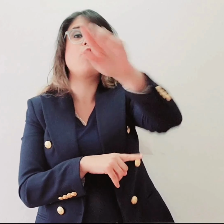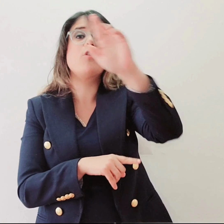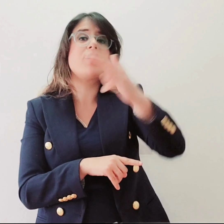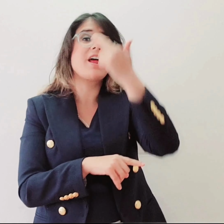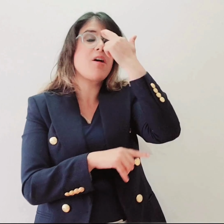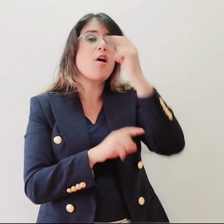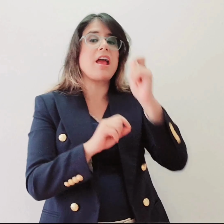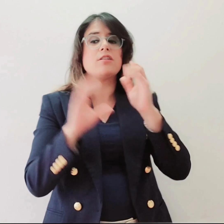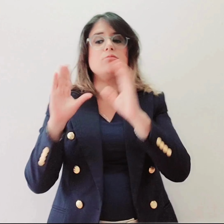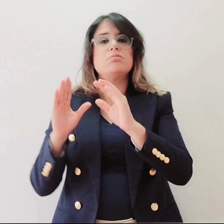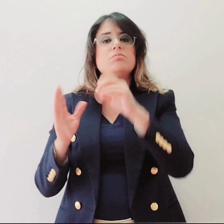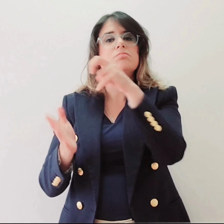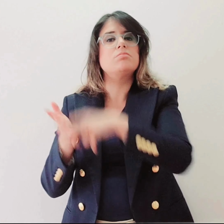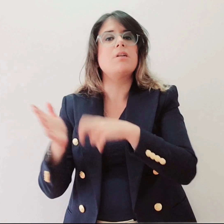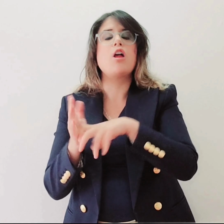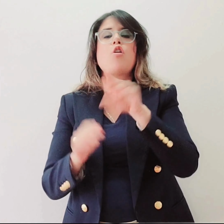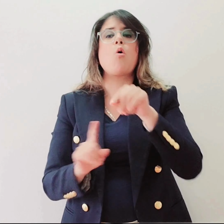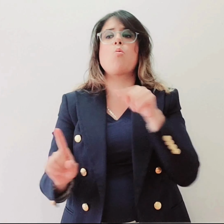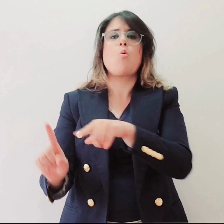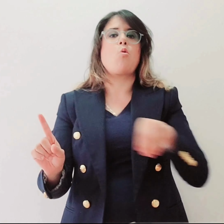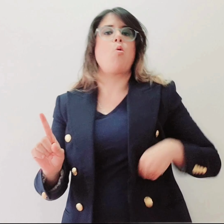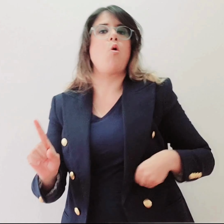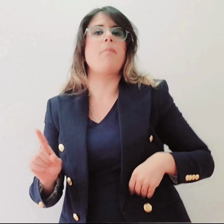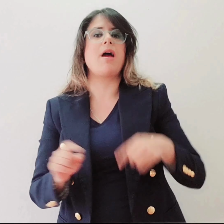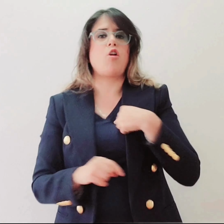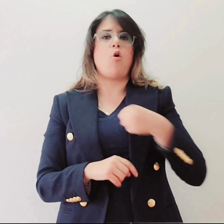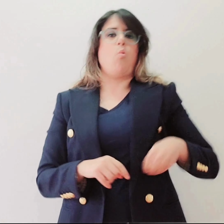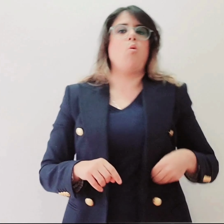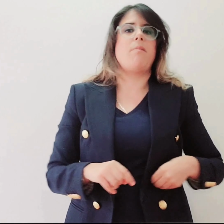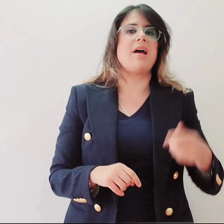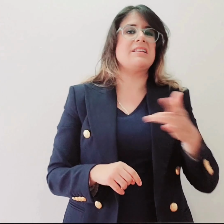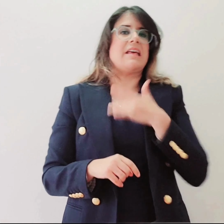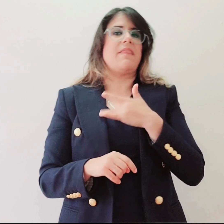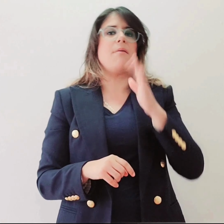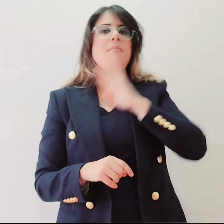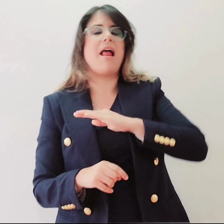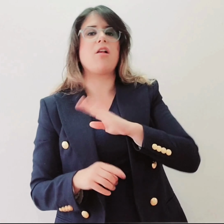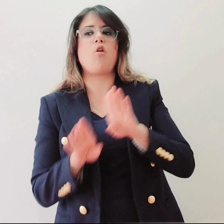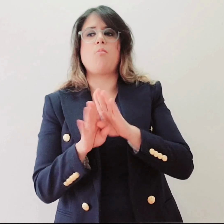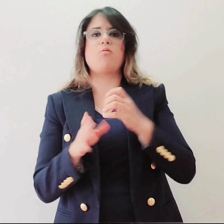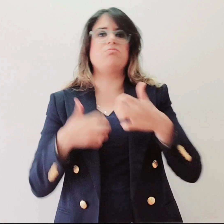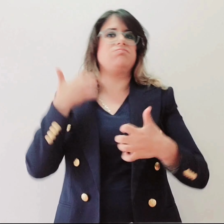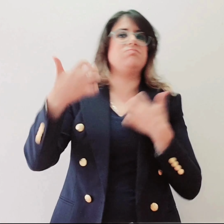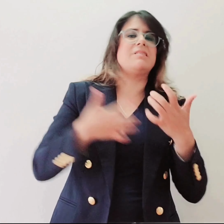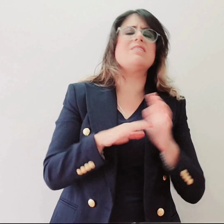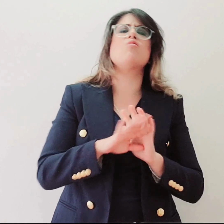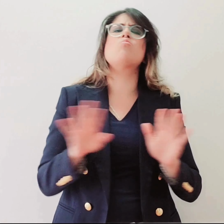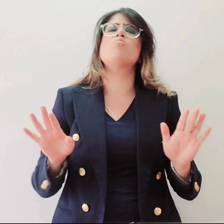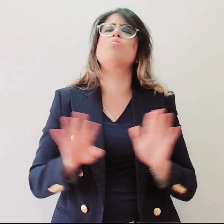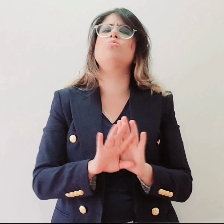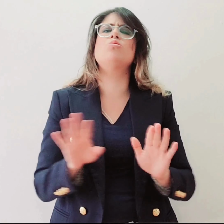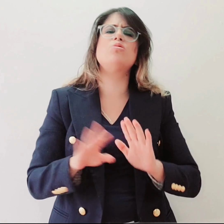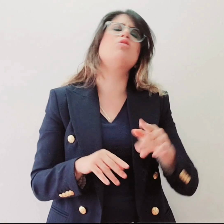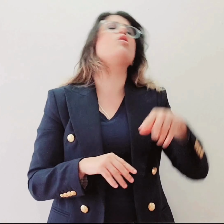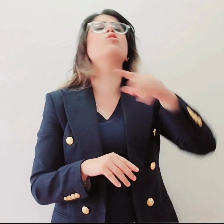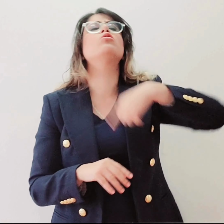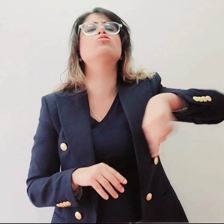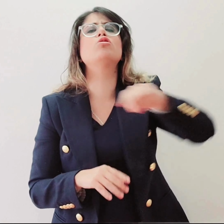de la crianza no tiene que ver con el juicio, con la culpa, con el sentirnos mal por las cosas que hacemos, sino más bien en cómo